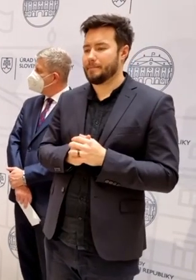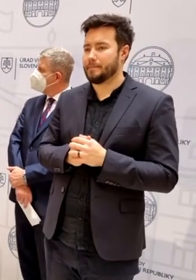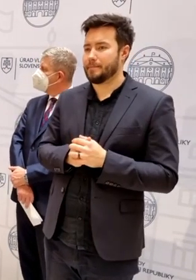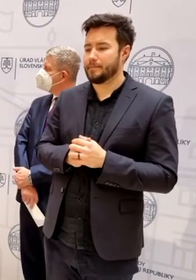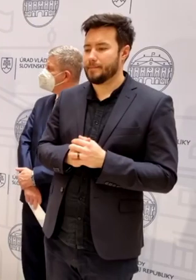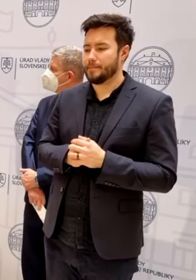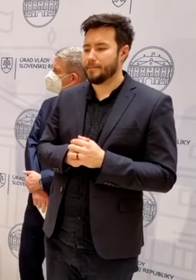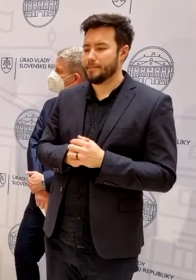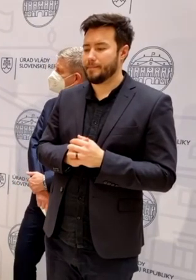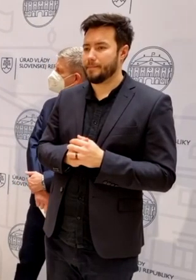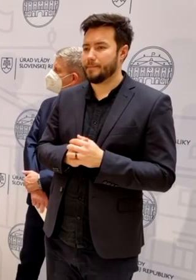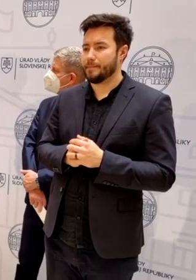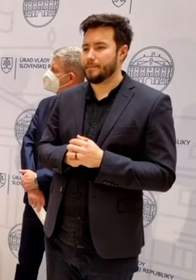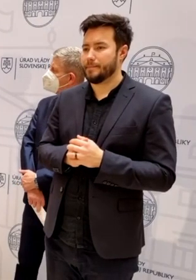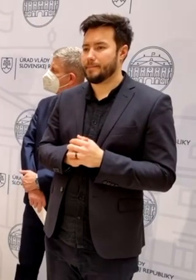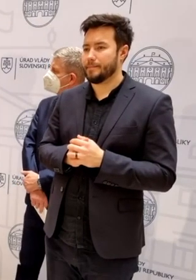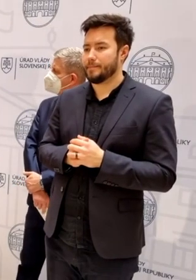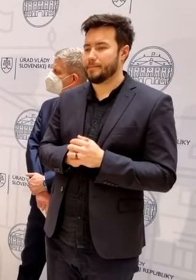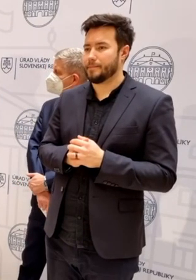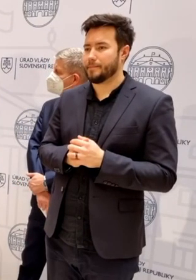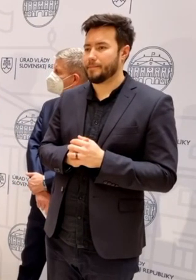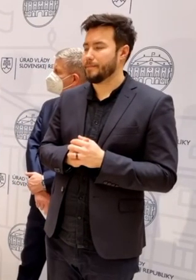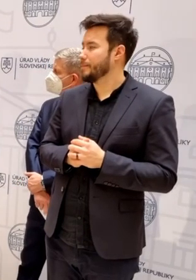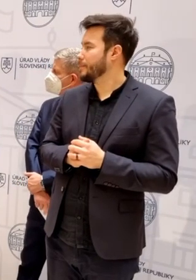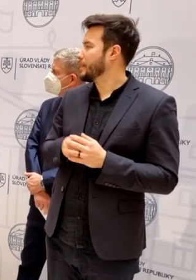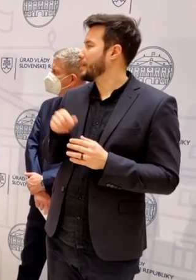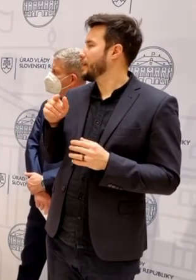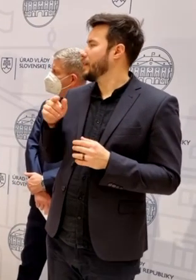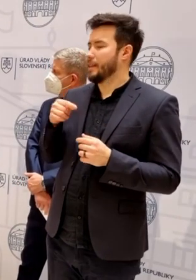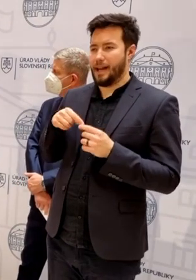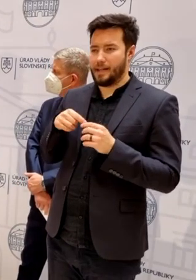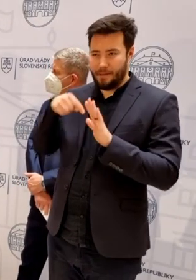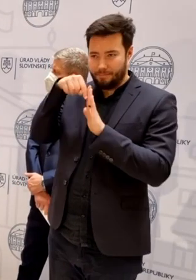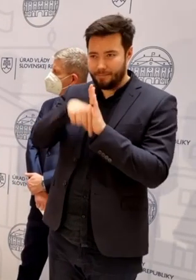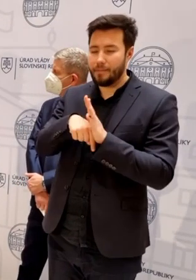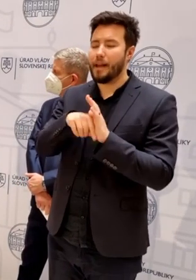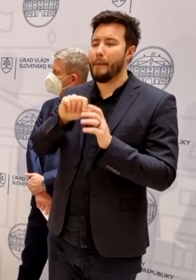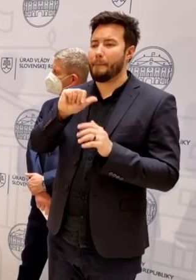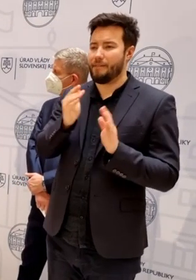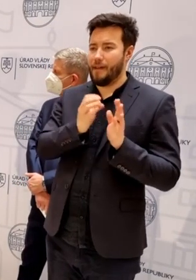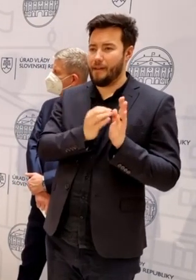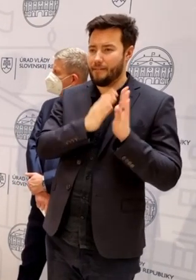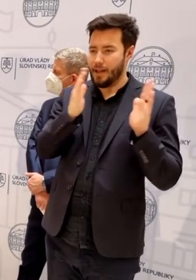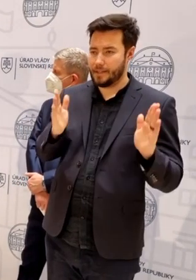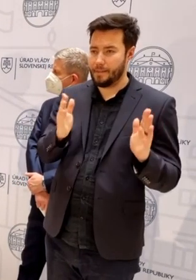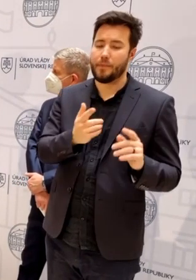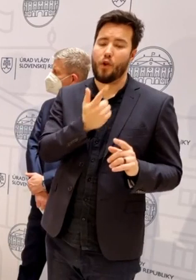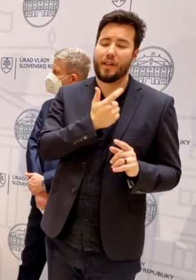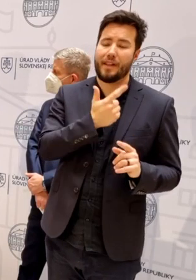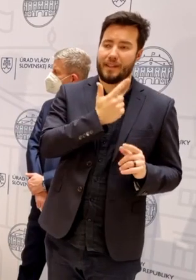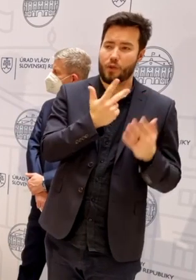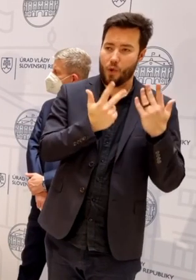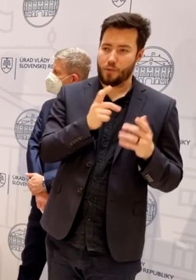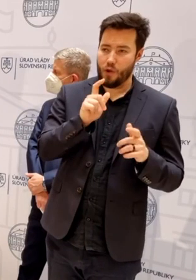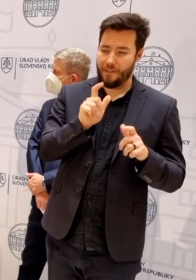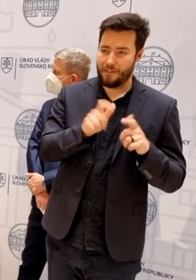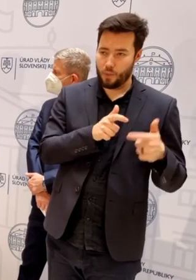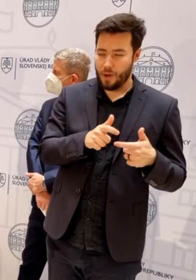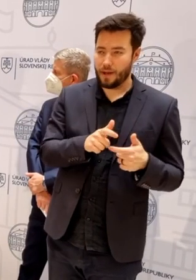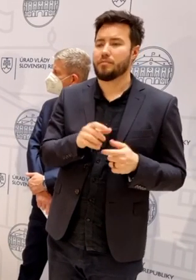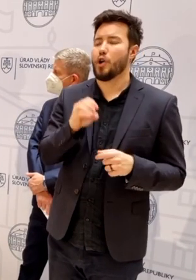Ten návrh teda prvej fázy v detaile, ako som spomínal, od 28.2. je návrh zrušenia